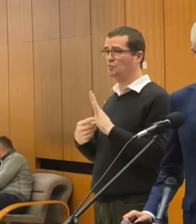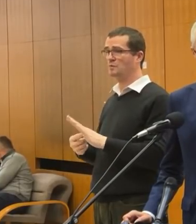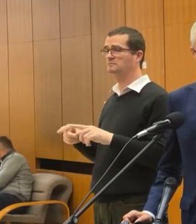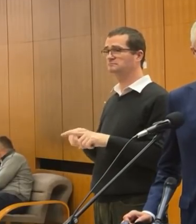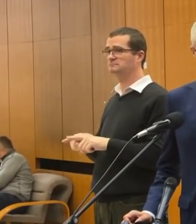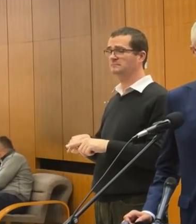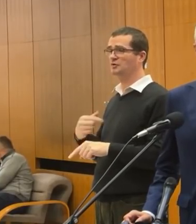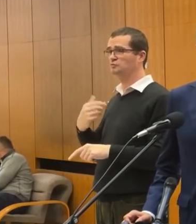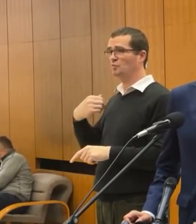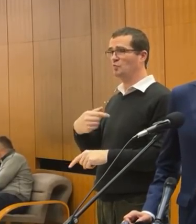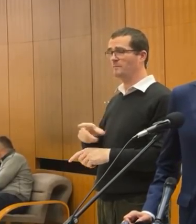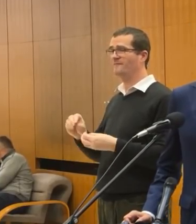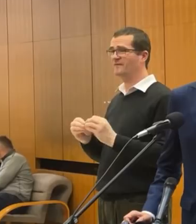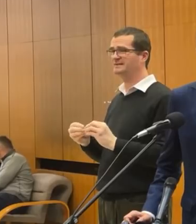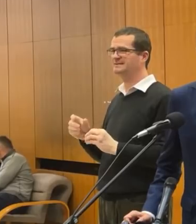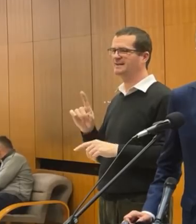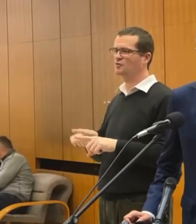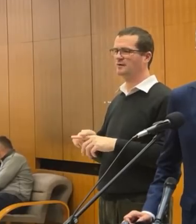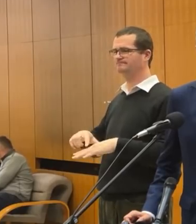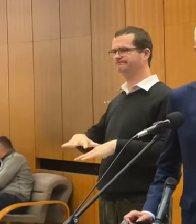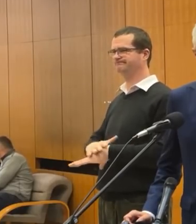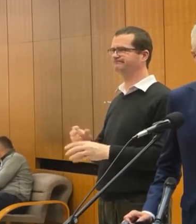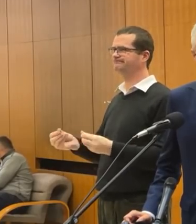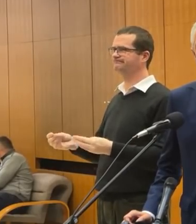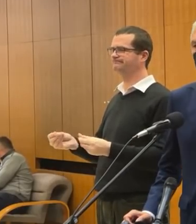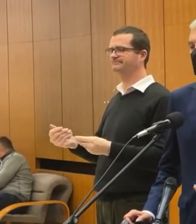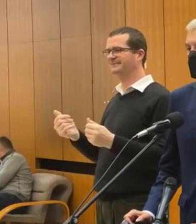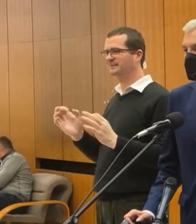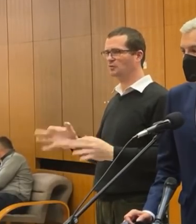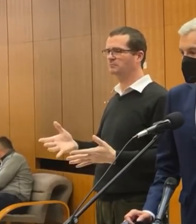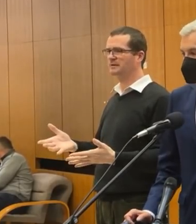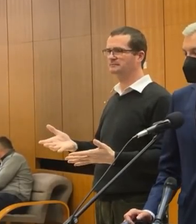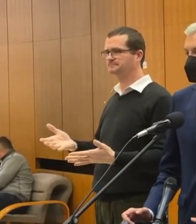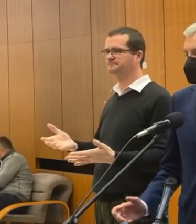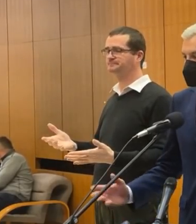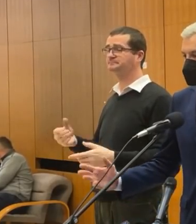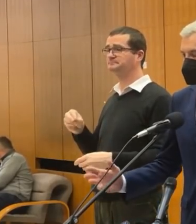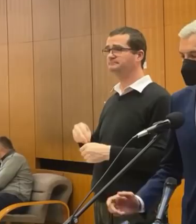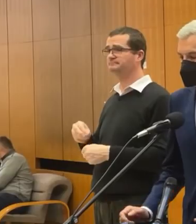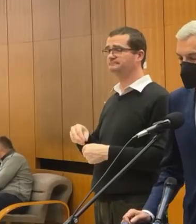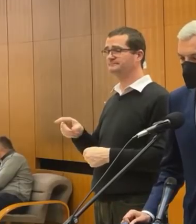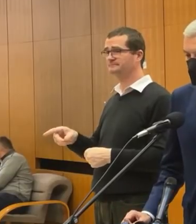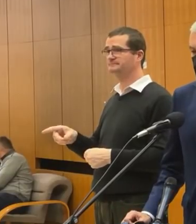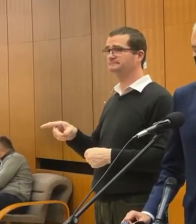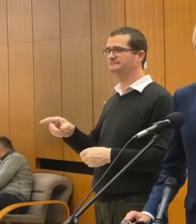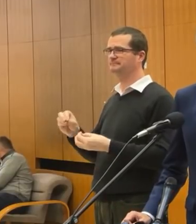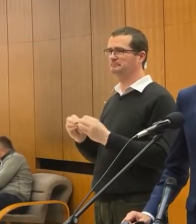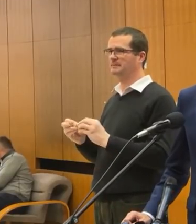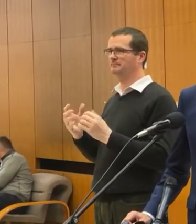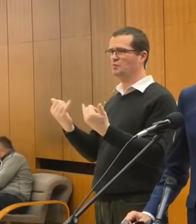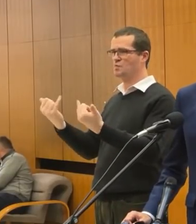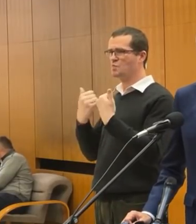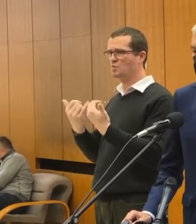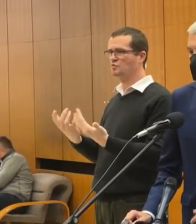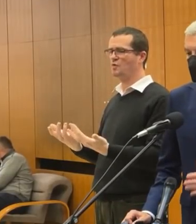aj našim občanom, že aj veci, ktoré sa nezdajú pekné a populárne, kedy ste predmetom